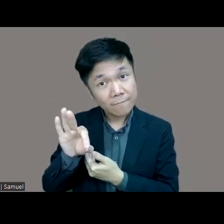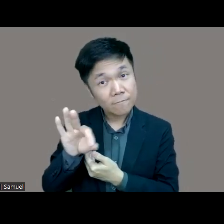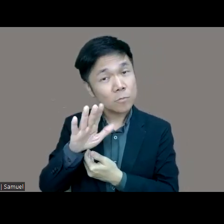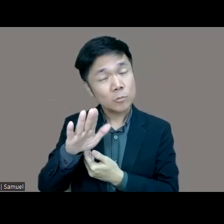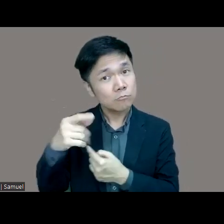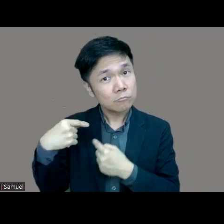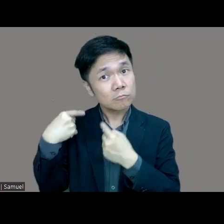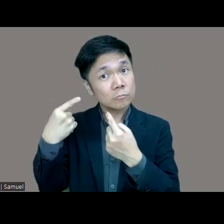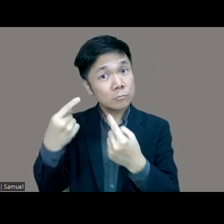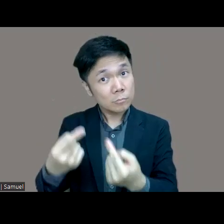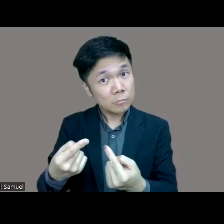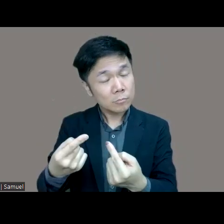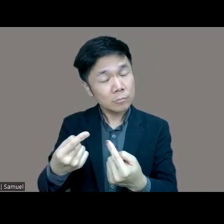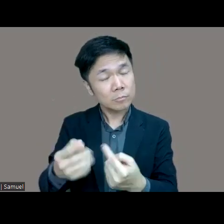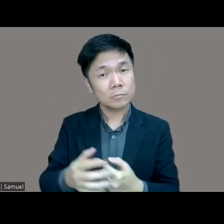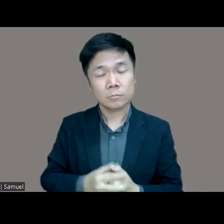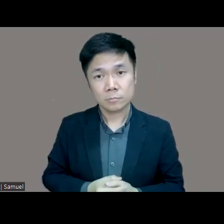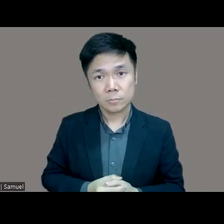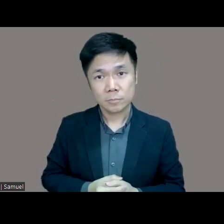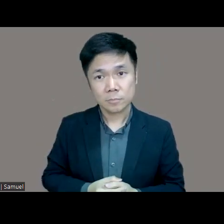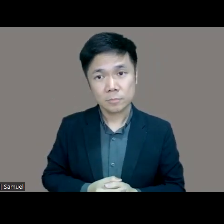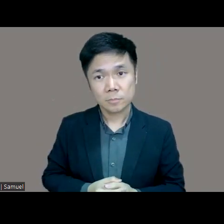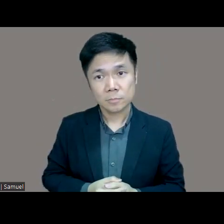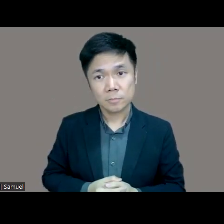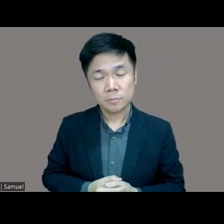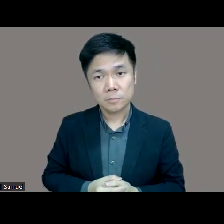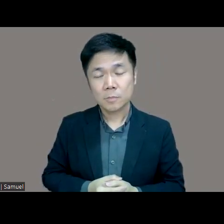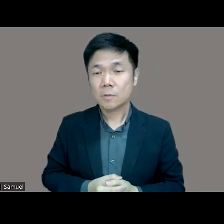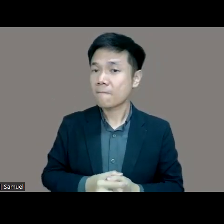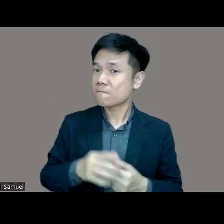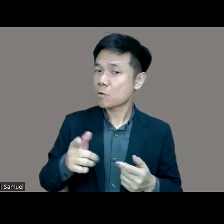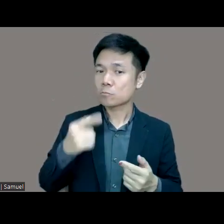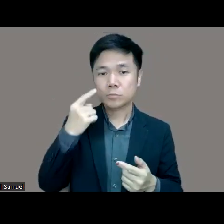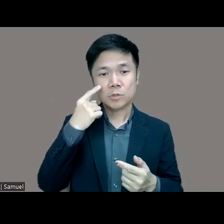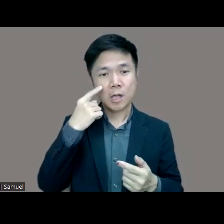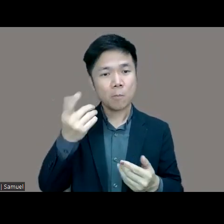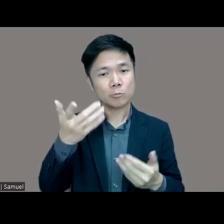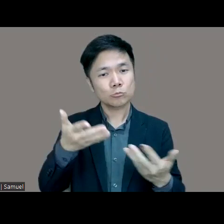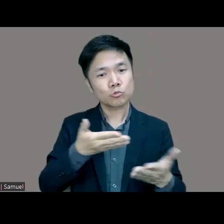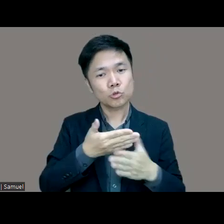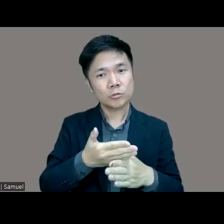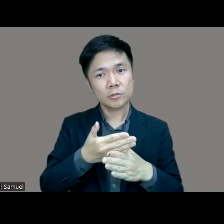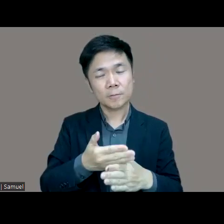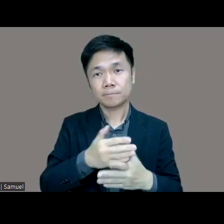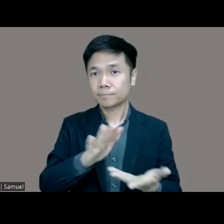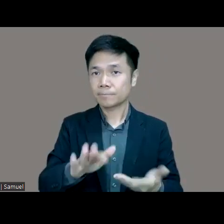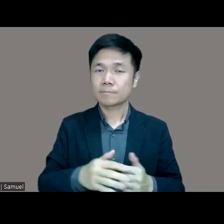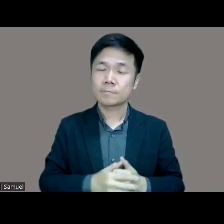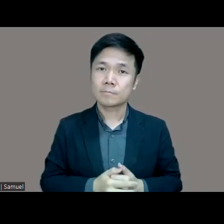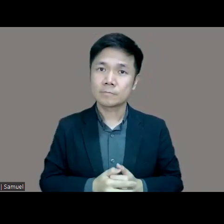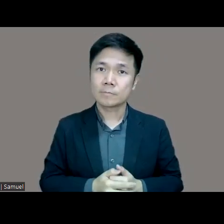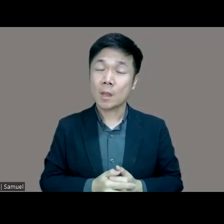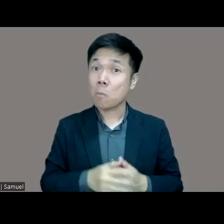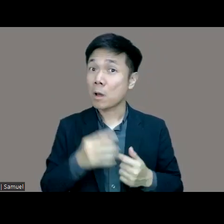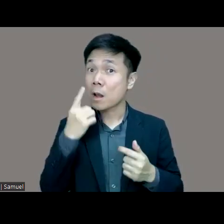l'IDA. Peut-être vous voudriez partager vos expériences, les leçons apprises